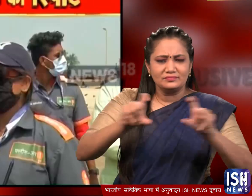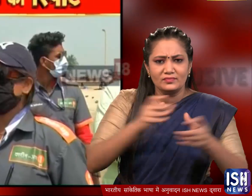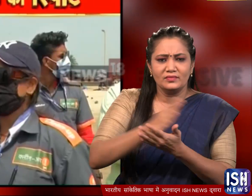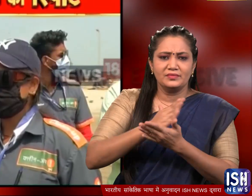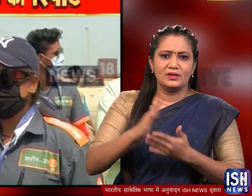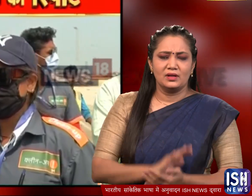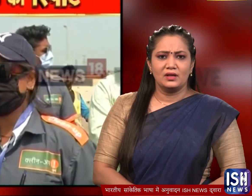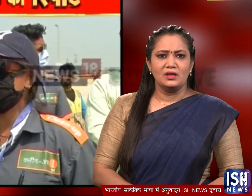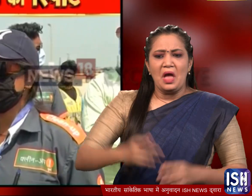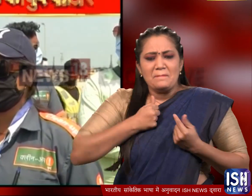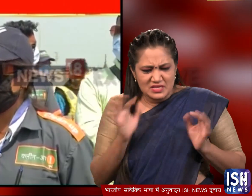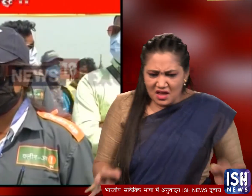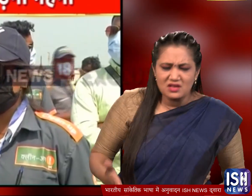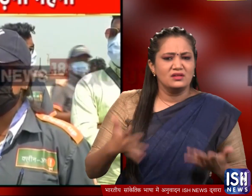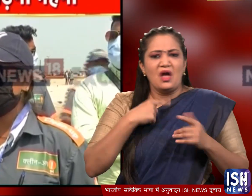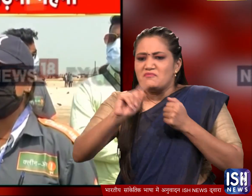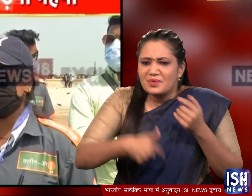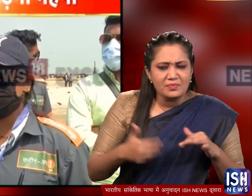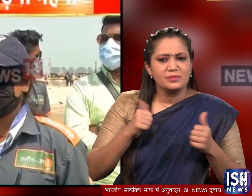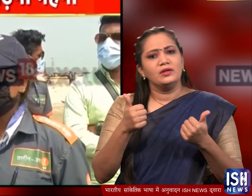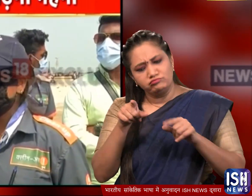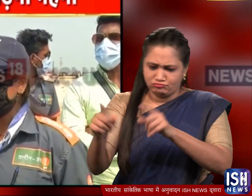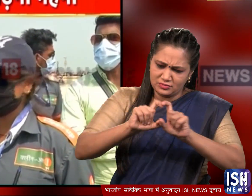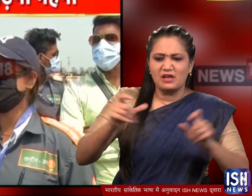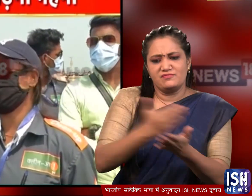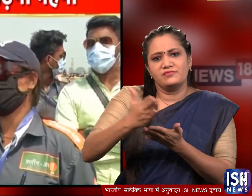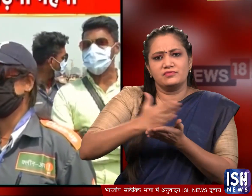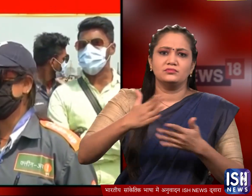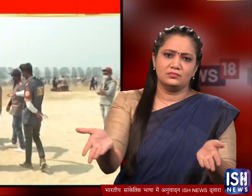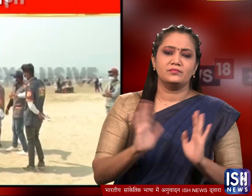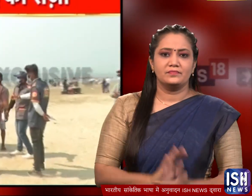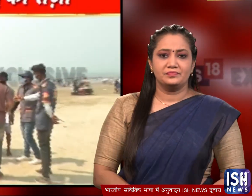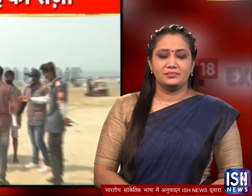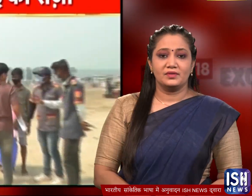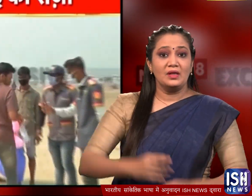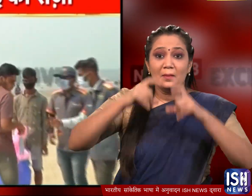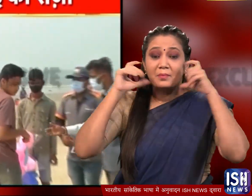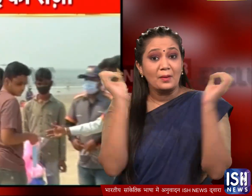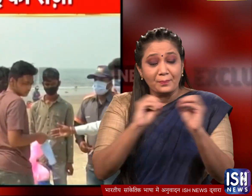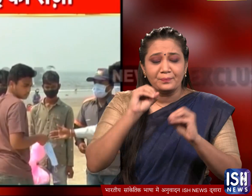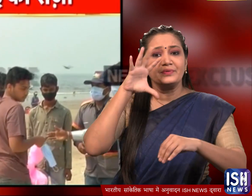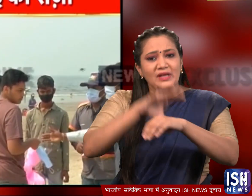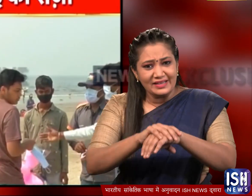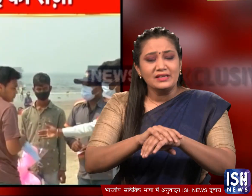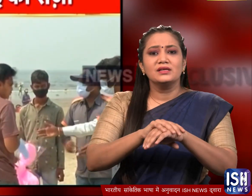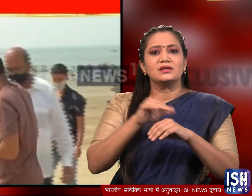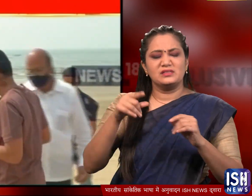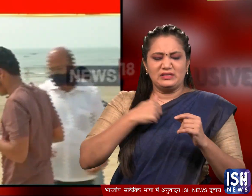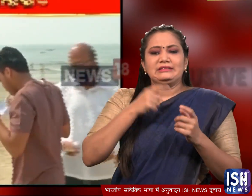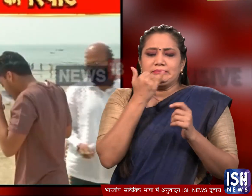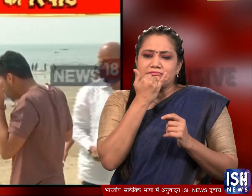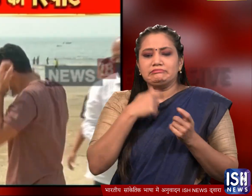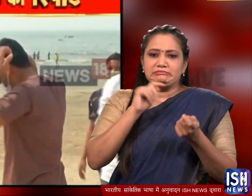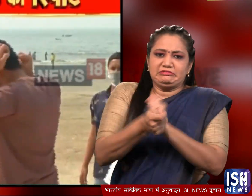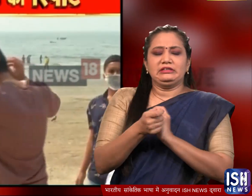है। अगर बोलते हैं हमारे पास पैसा नहीं है फाइन भरने का, तो हम उनसे साफ सफाई करवाते हैं। इस दौरान जो लोग बिना मास्क के पकड़े गए, उन्होंने